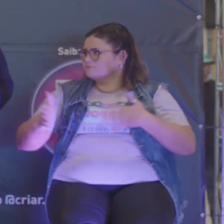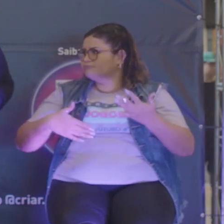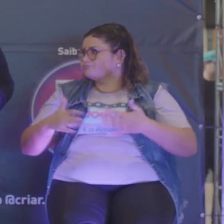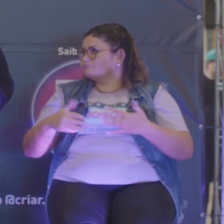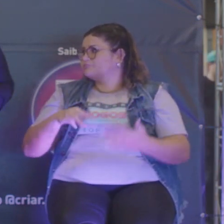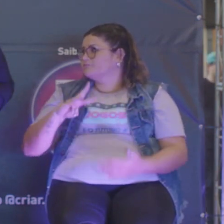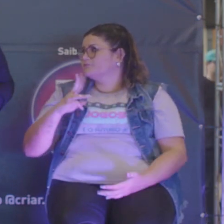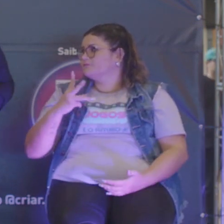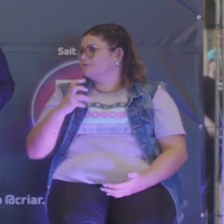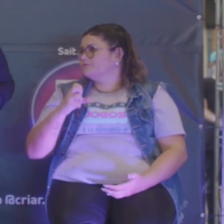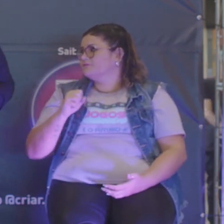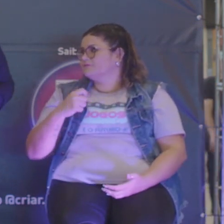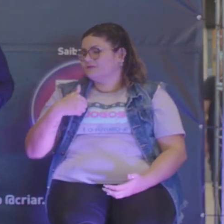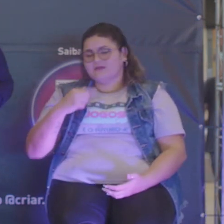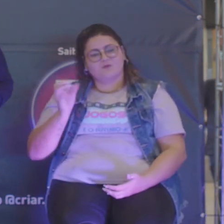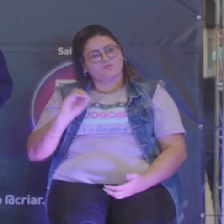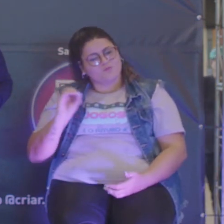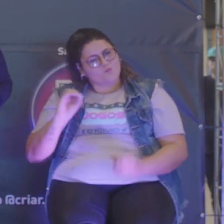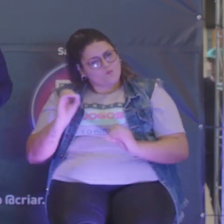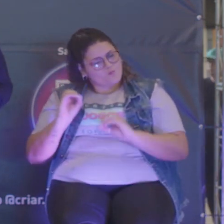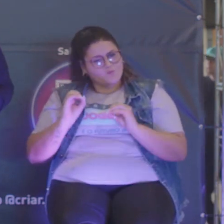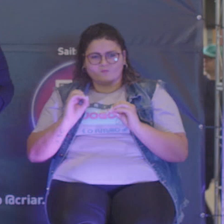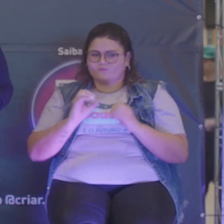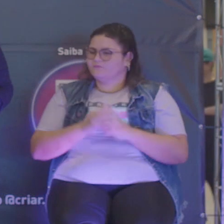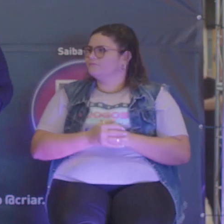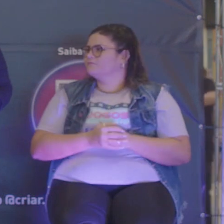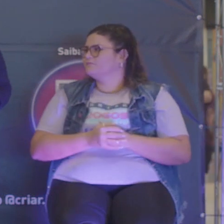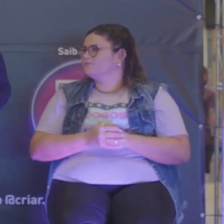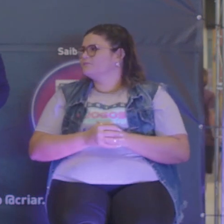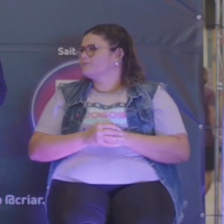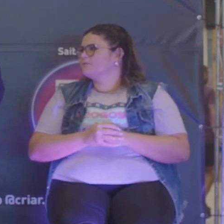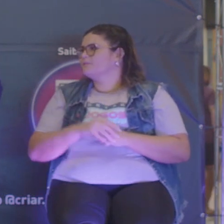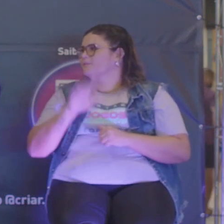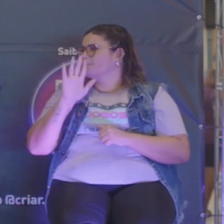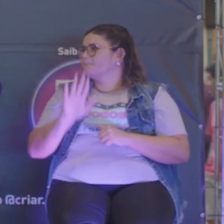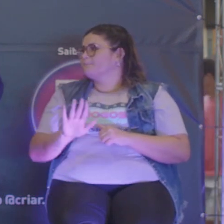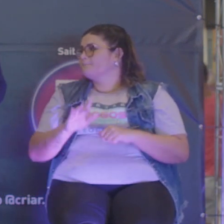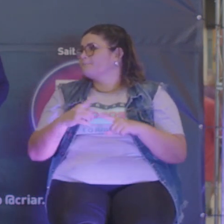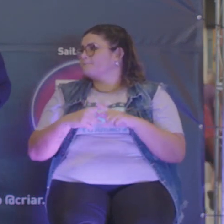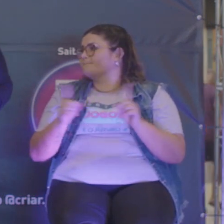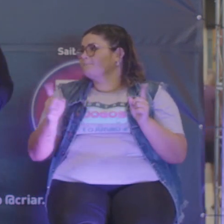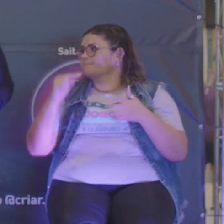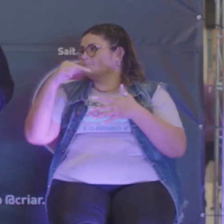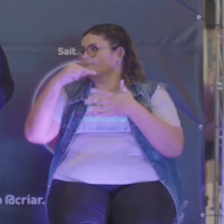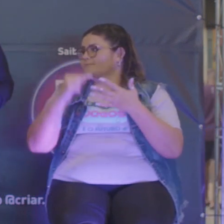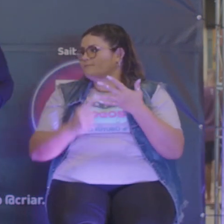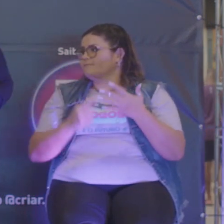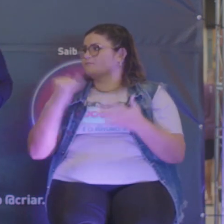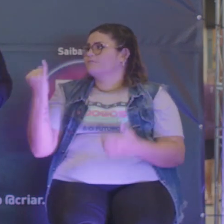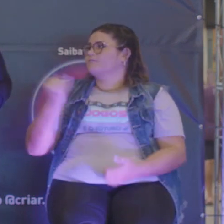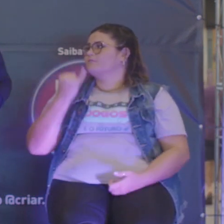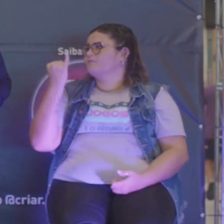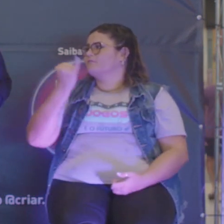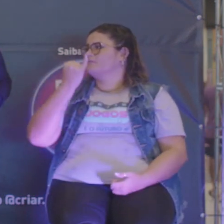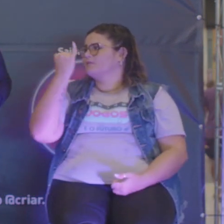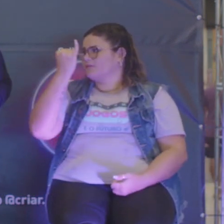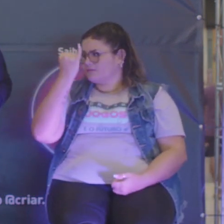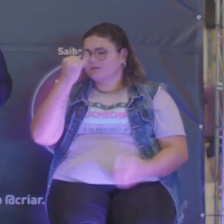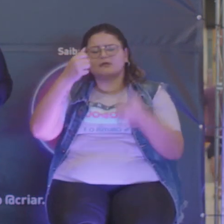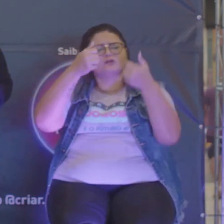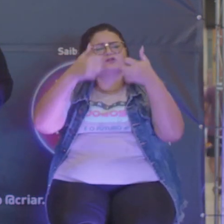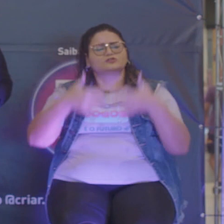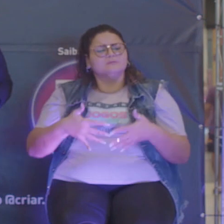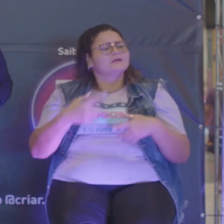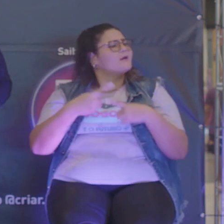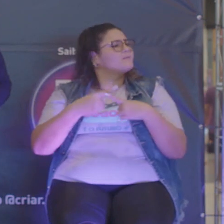Ele, você joga também? Eu falei, não jogo. Mas é um dos pontos importantes, né, para